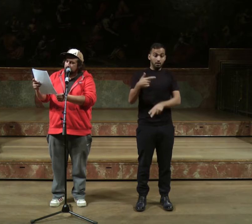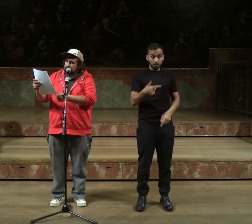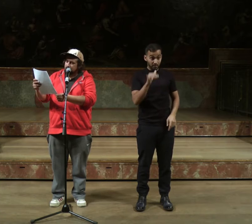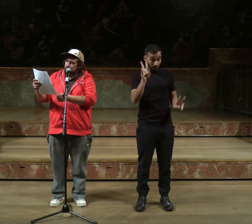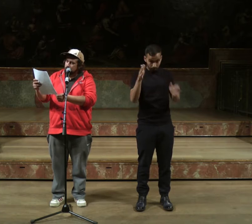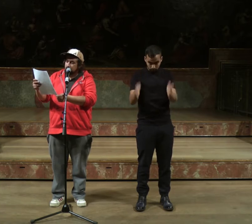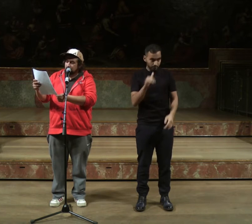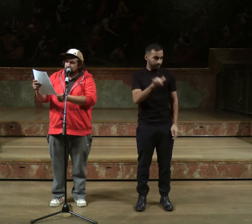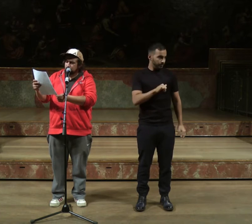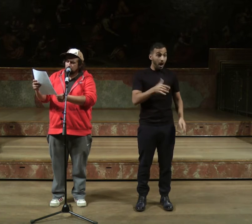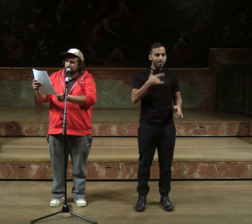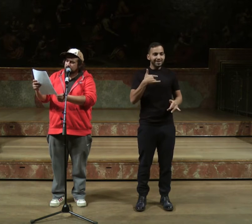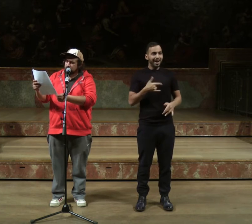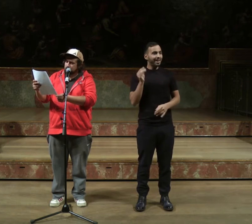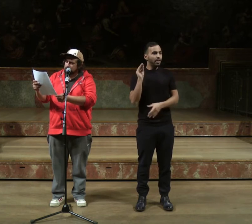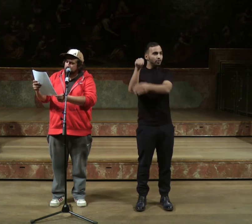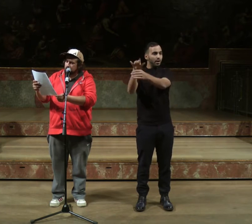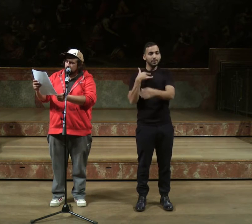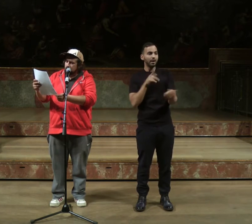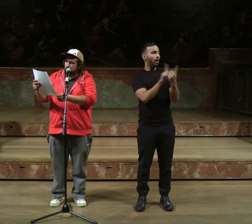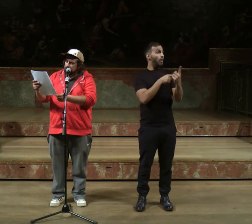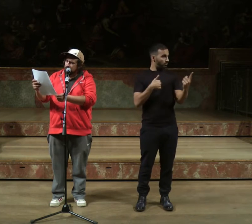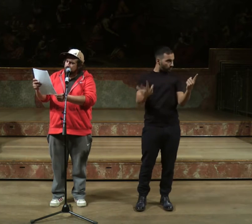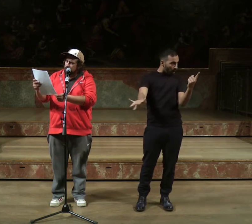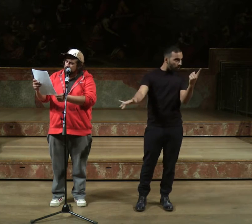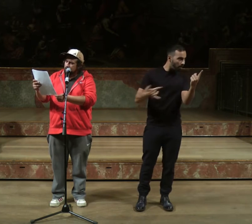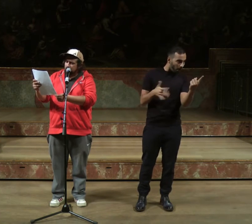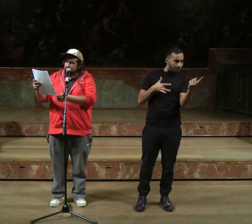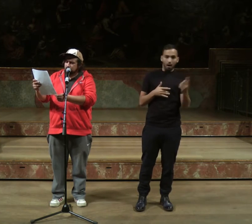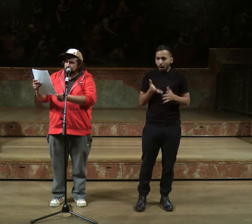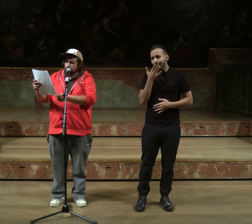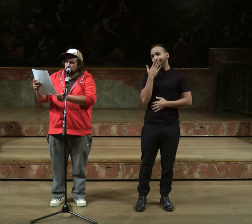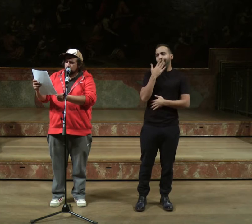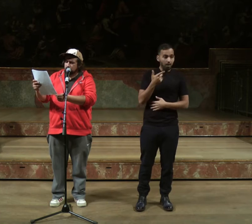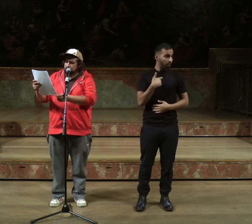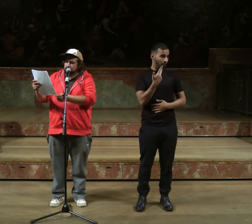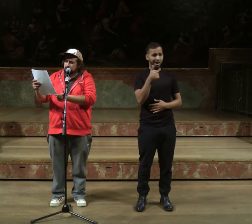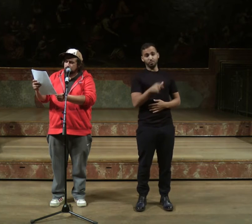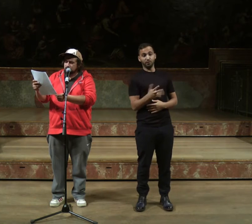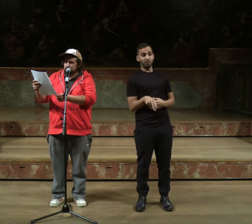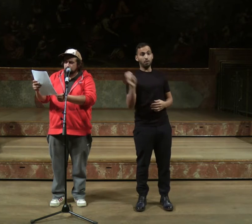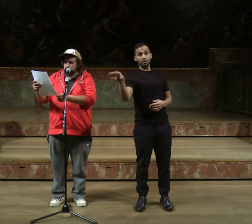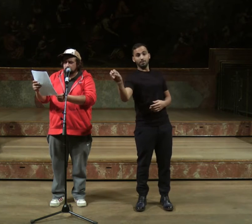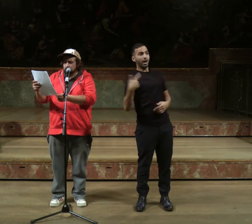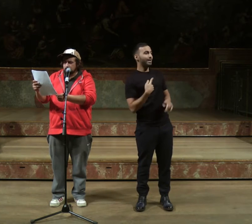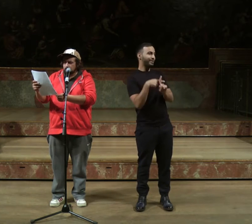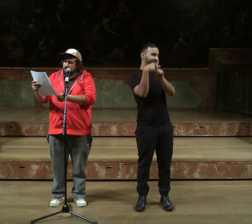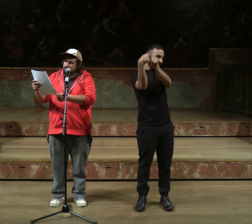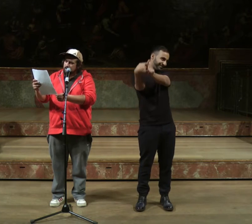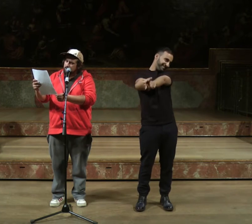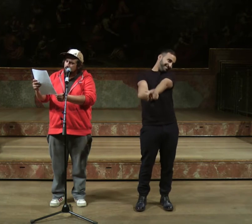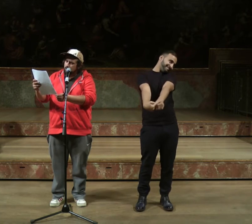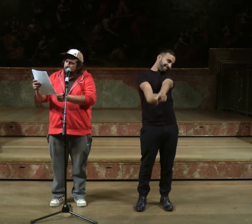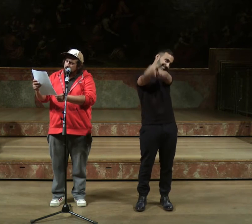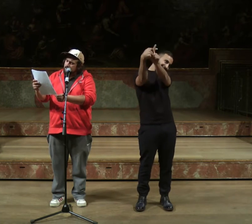dabei einer ab, wenn ich Leuten erkläre, was für ein toller Mensch ich jetzt plötzlich bin. Der Deal ist auch genial. Patenschaft, 5 € im Monat und zack, schon bist du einer der Guten. Und jetzt